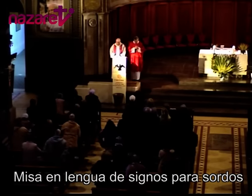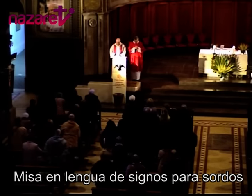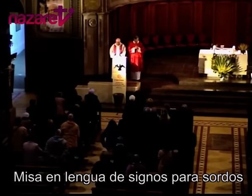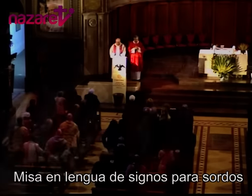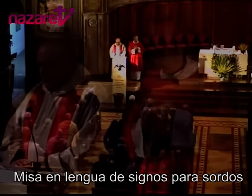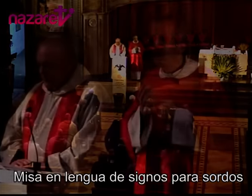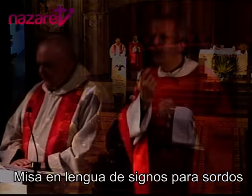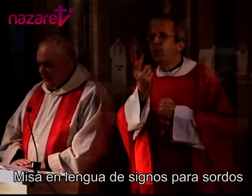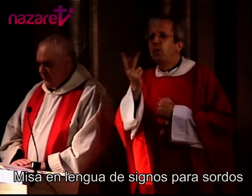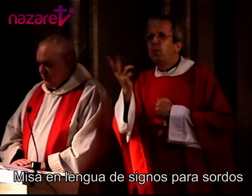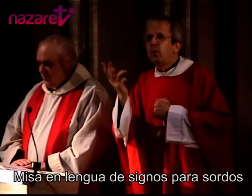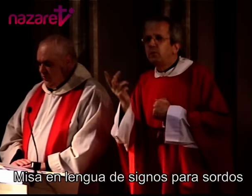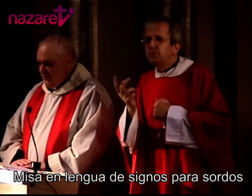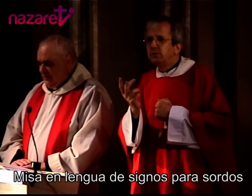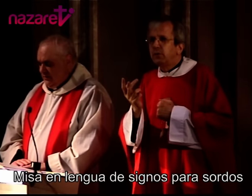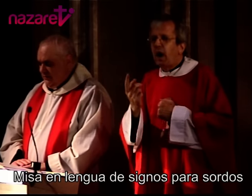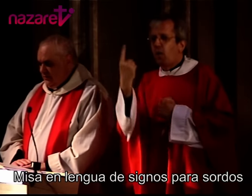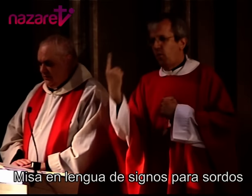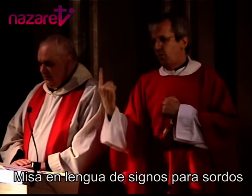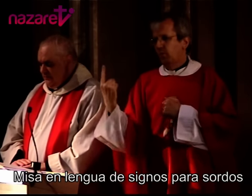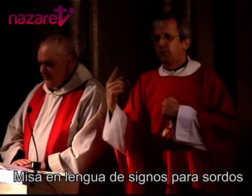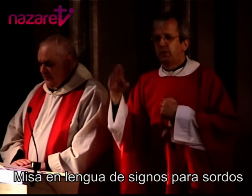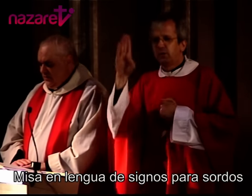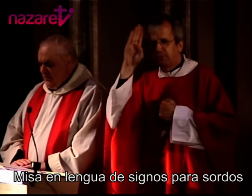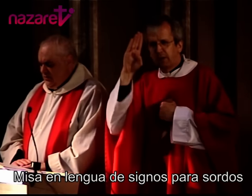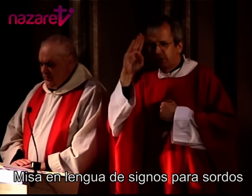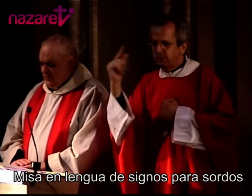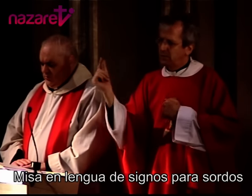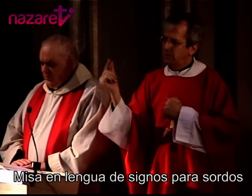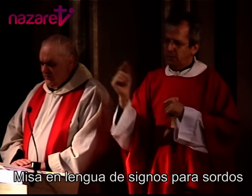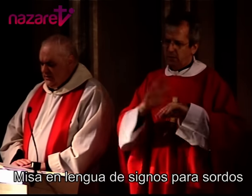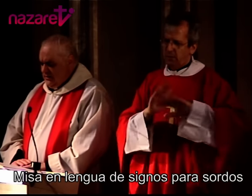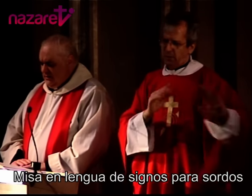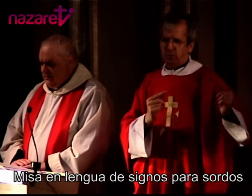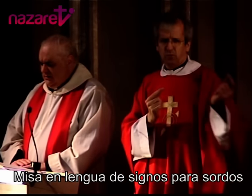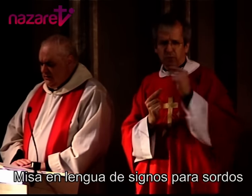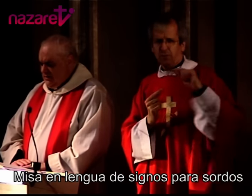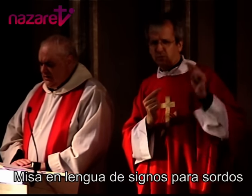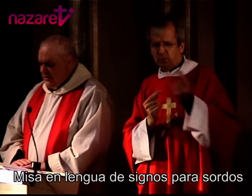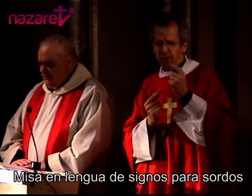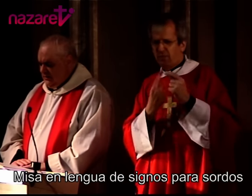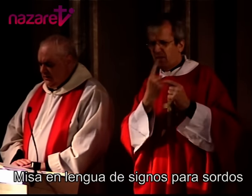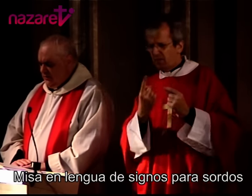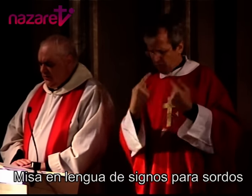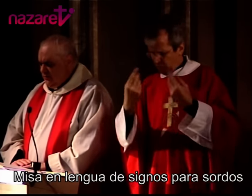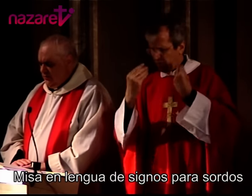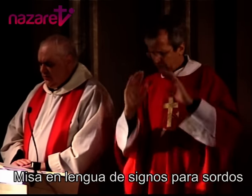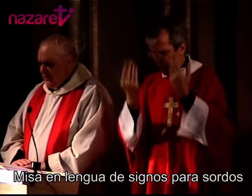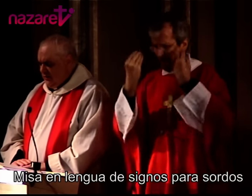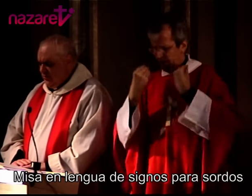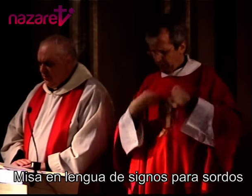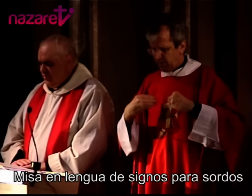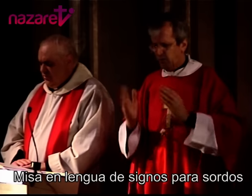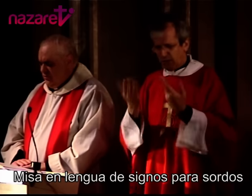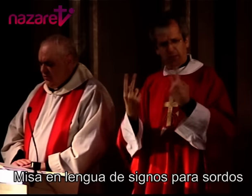Uno de los malhechores crucificados lo insultaba diciendo: no eres tú el Mesías, sálvate a ti mismo y